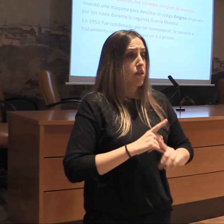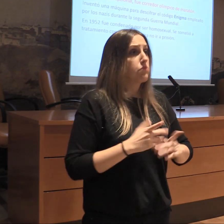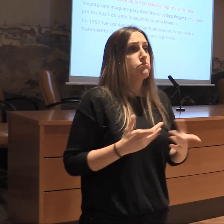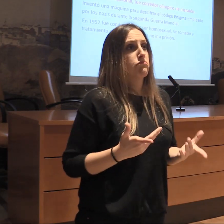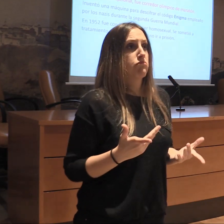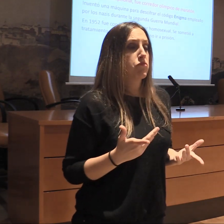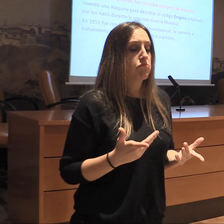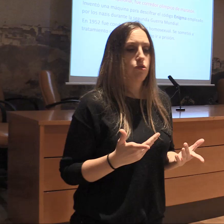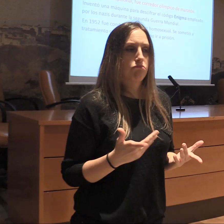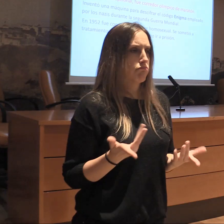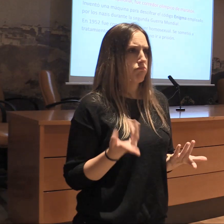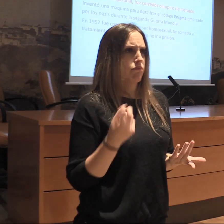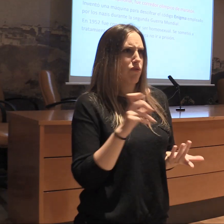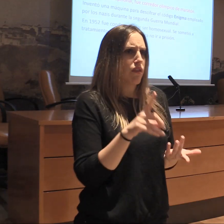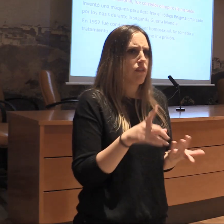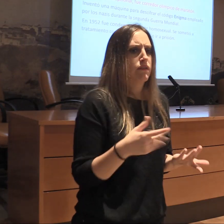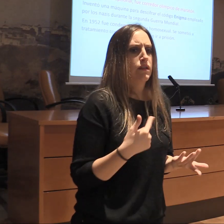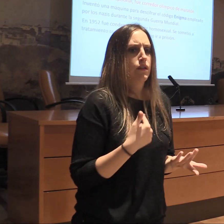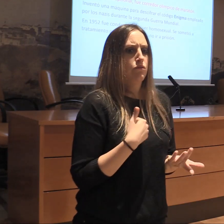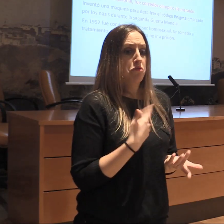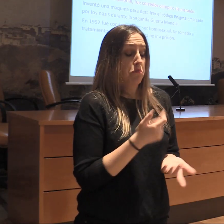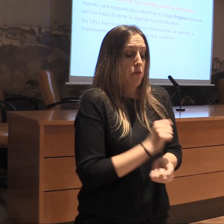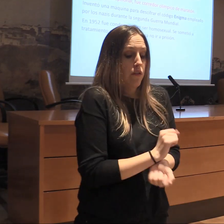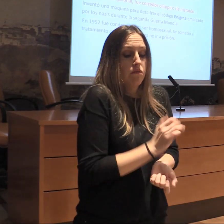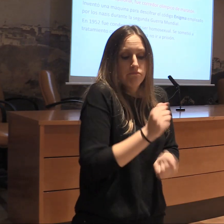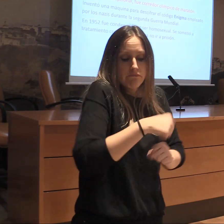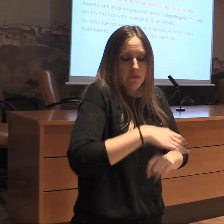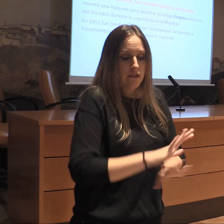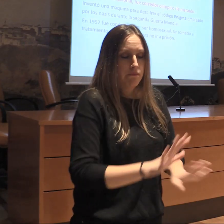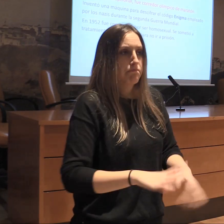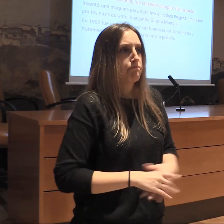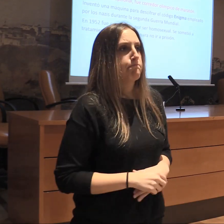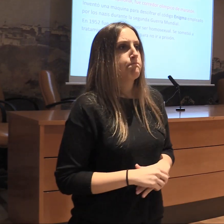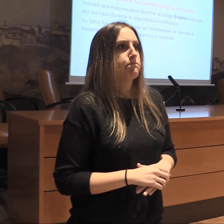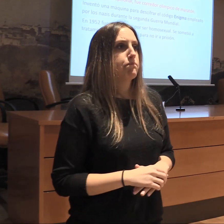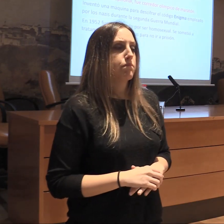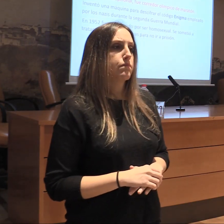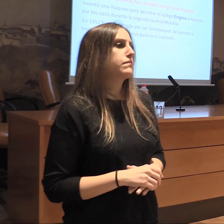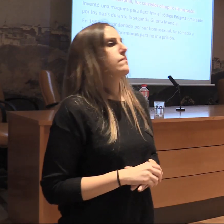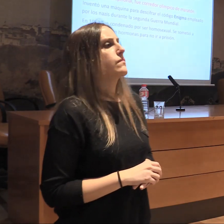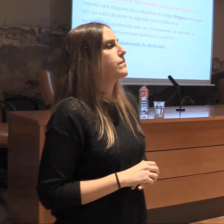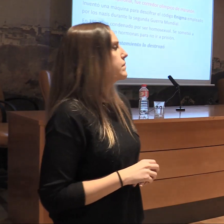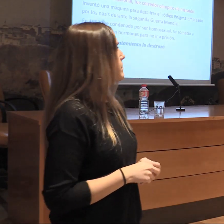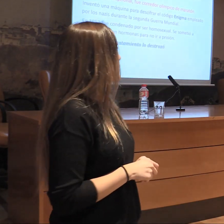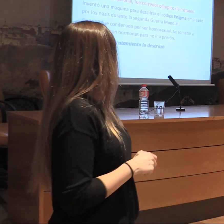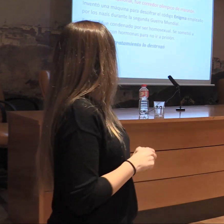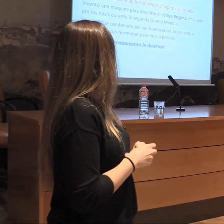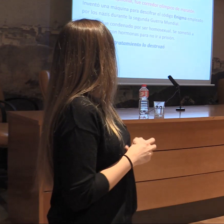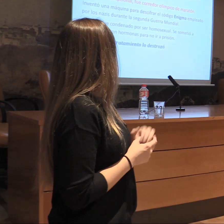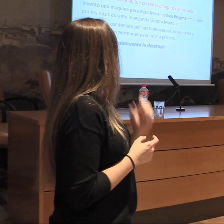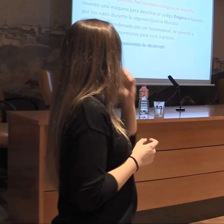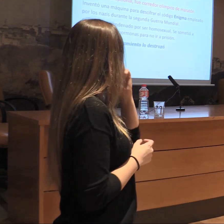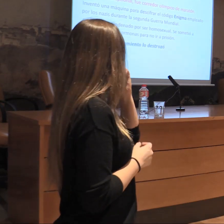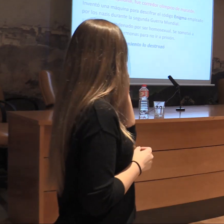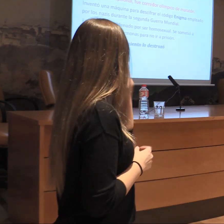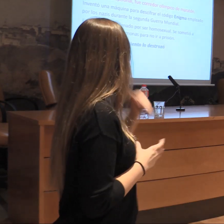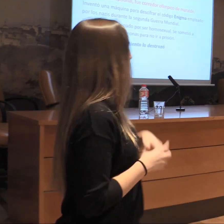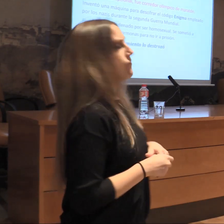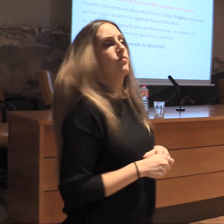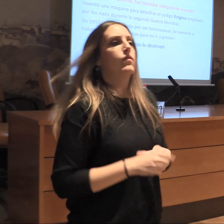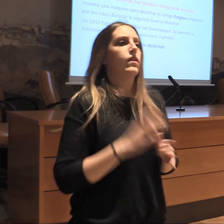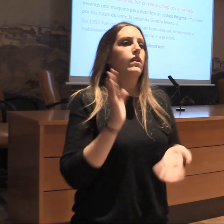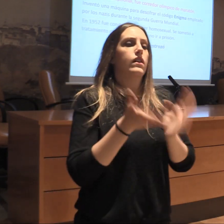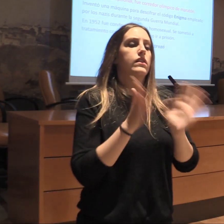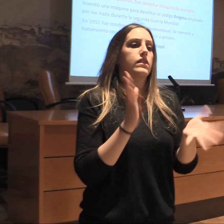No era el único homosexual en Inglaterra, pero sí fue de los pocos que no se escondió. El tratamiento con